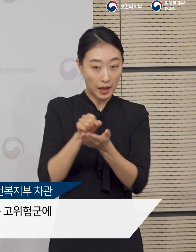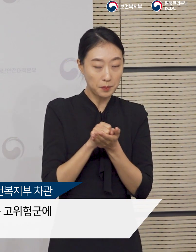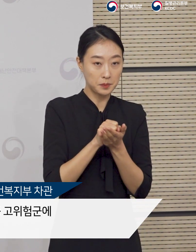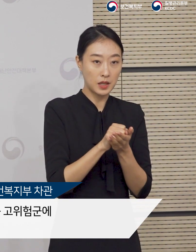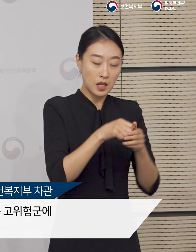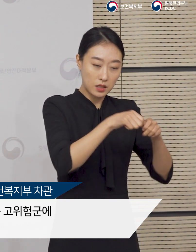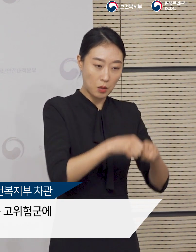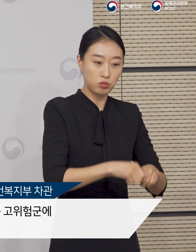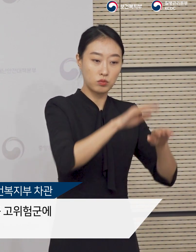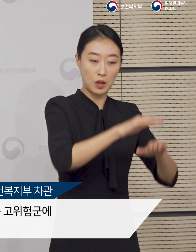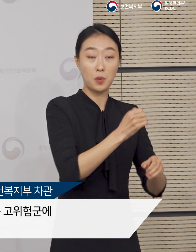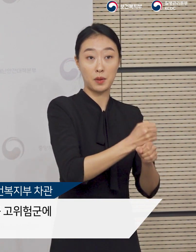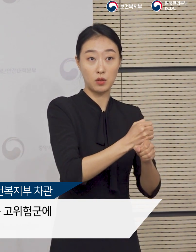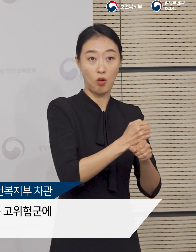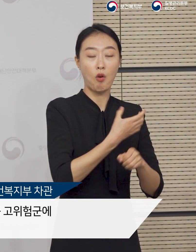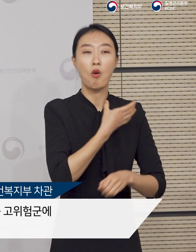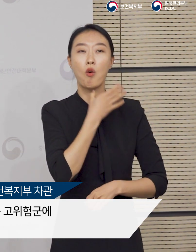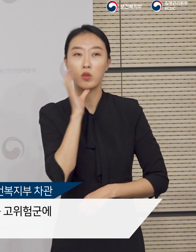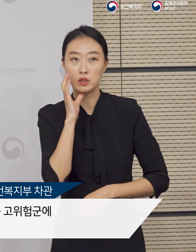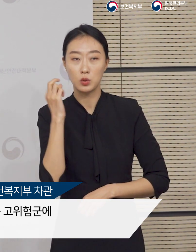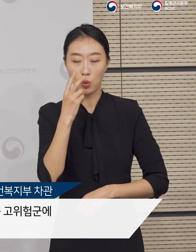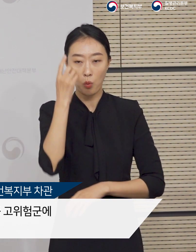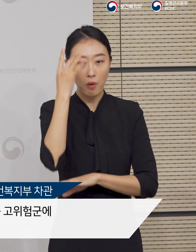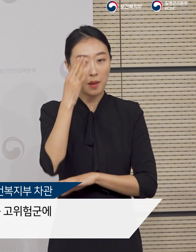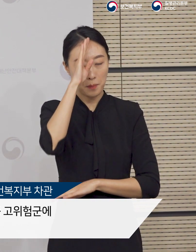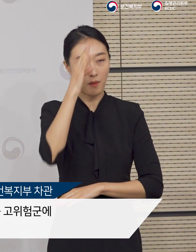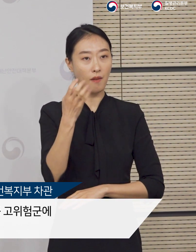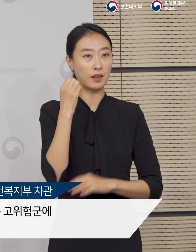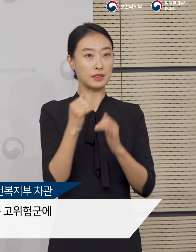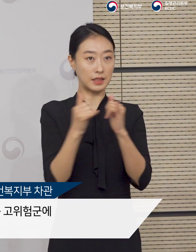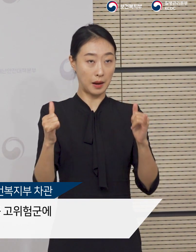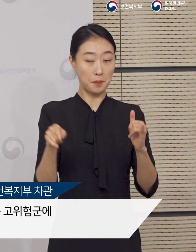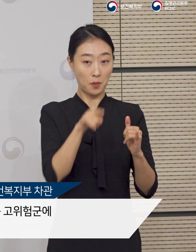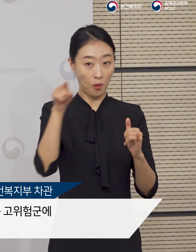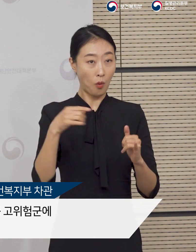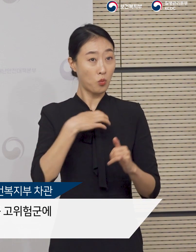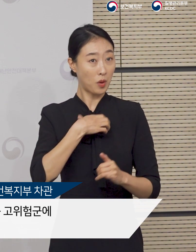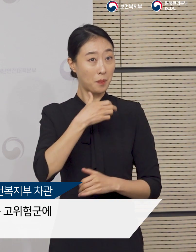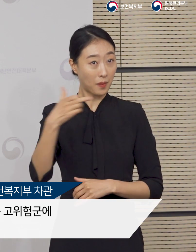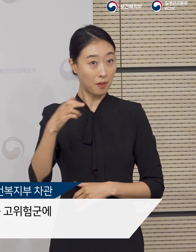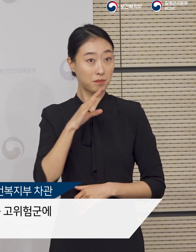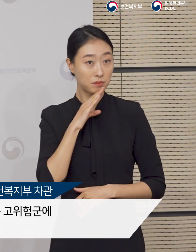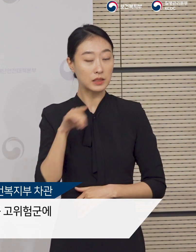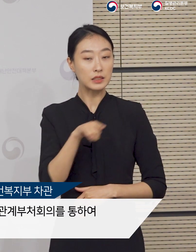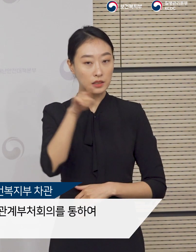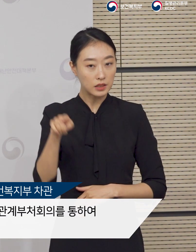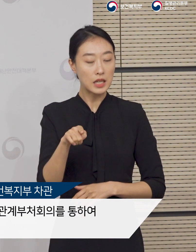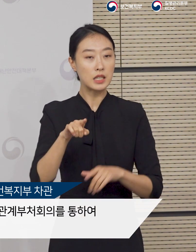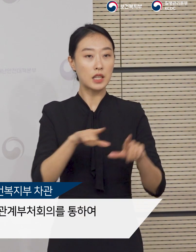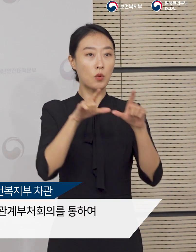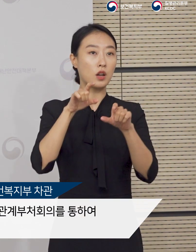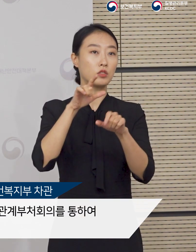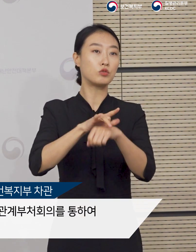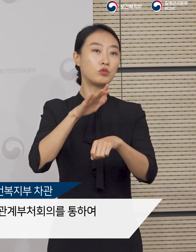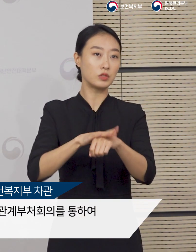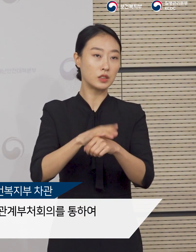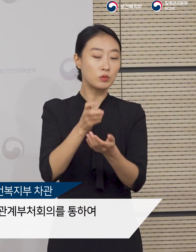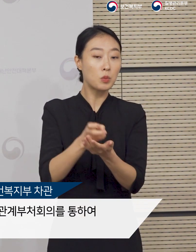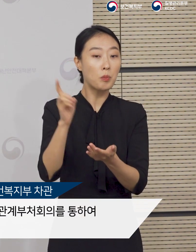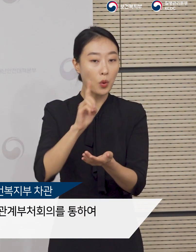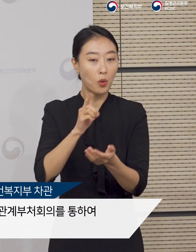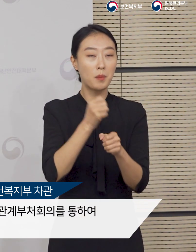어르신, 만성질환자 등 고위험군에 대한 수칙도 포함하도록 하겠습니다. 어제 중대본 논의에